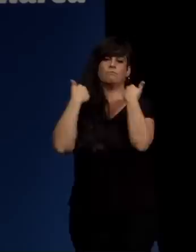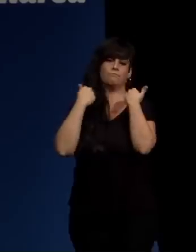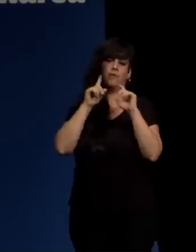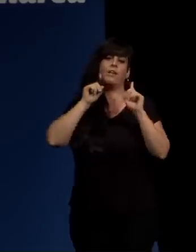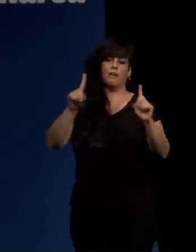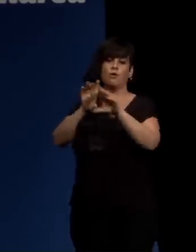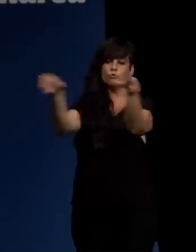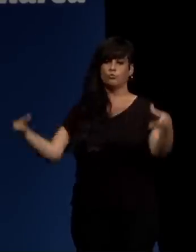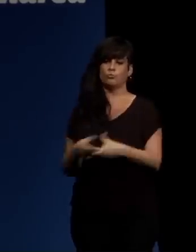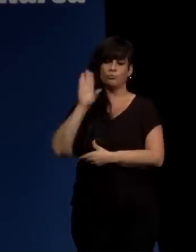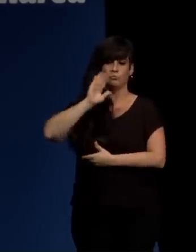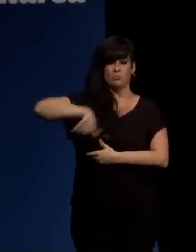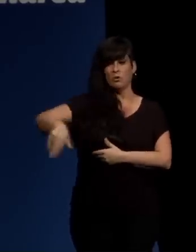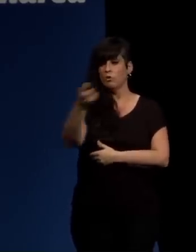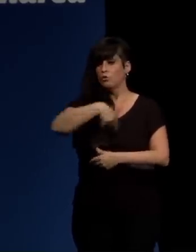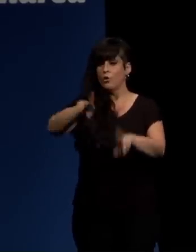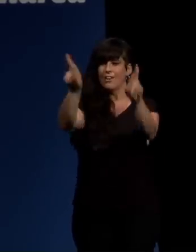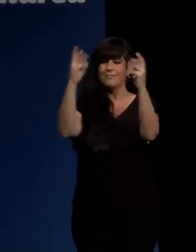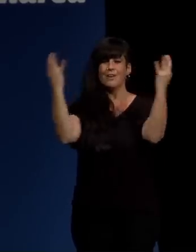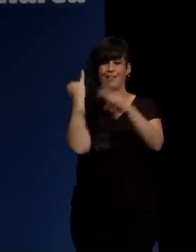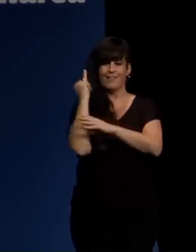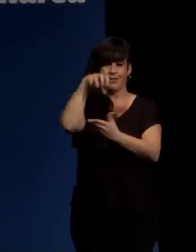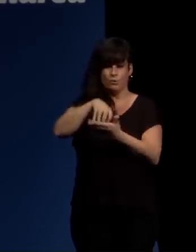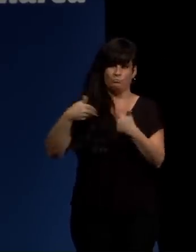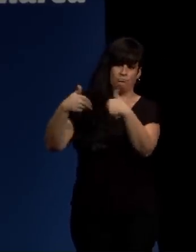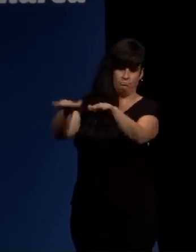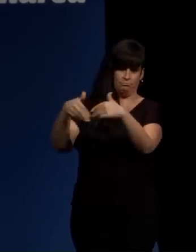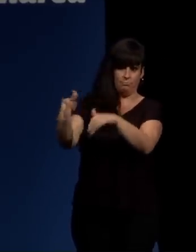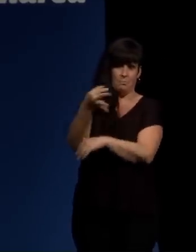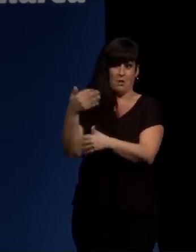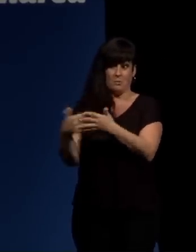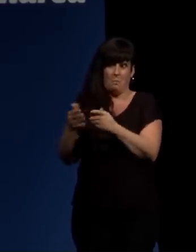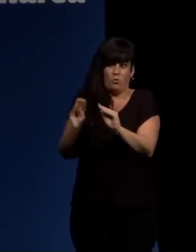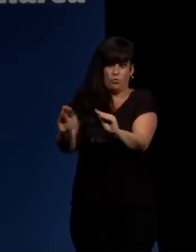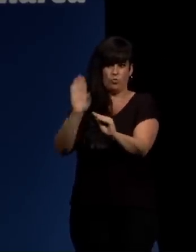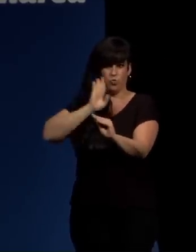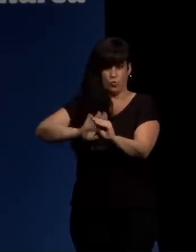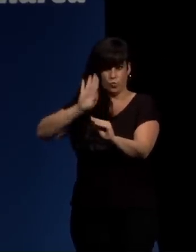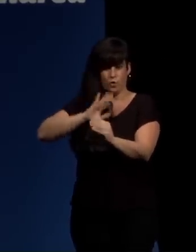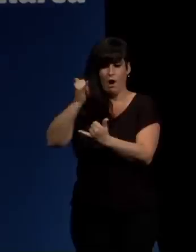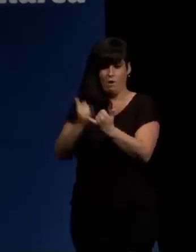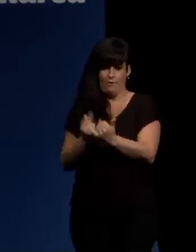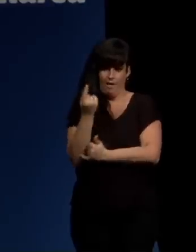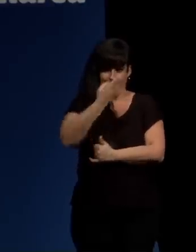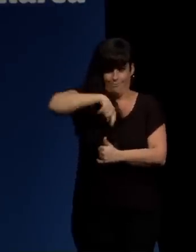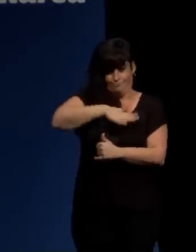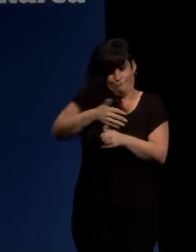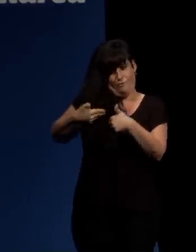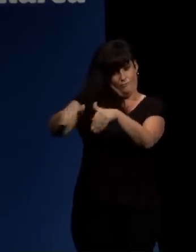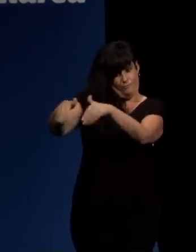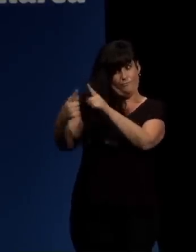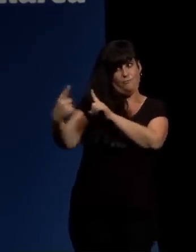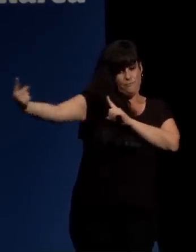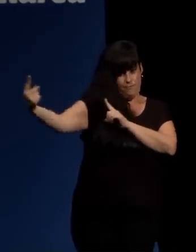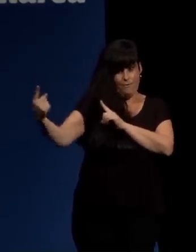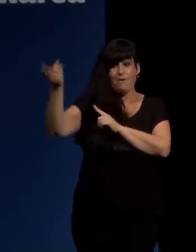corrupción, agardamos que acaben fora das institucións e aparten as súas mans corruptas do que é de todos e que remate dunha vez